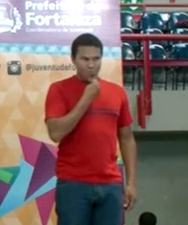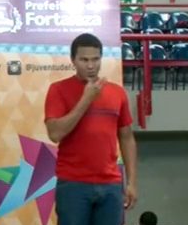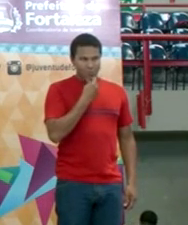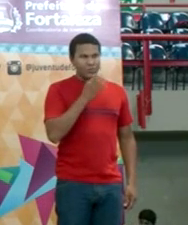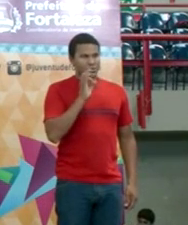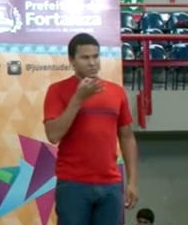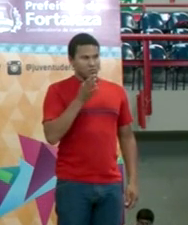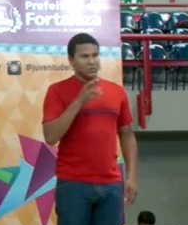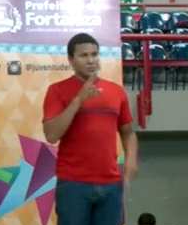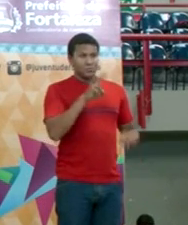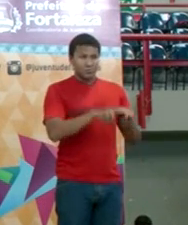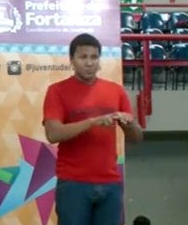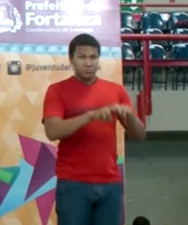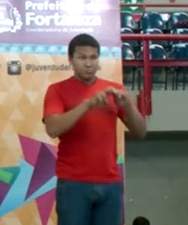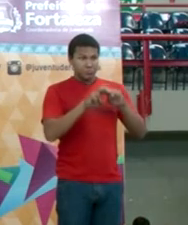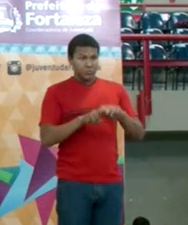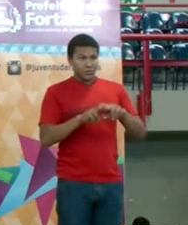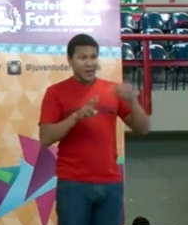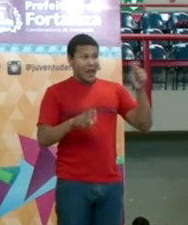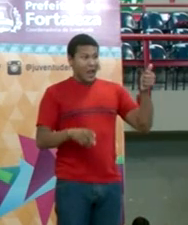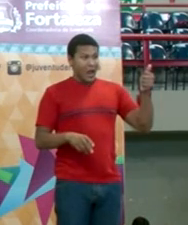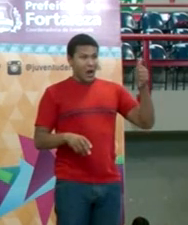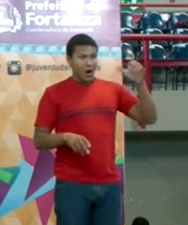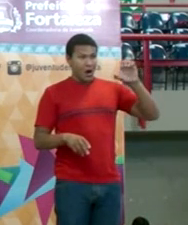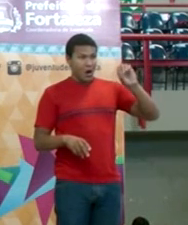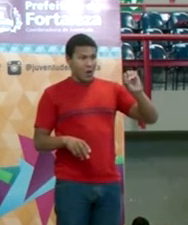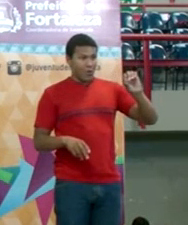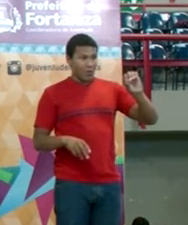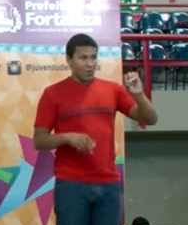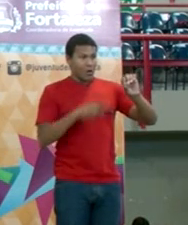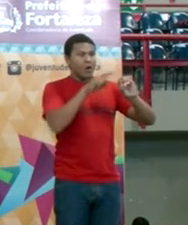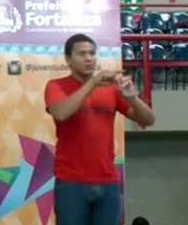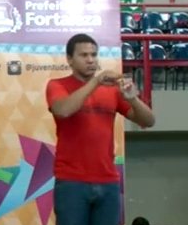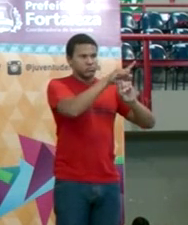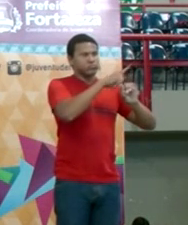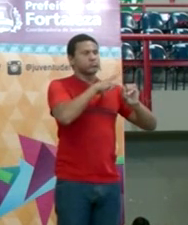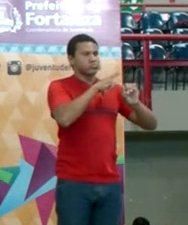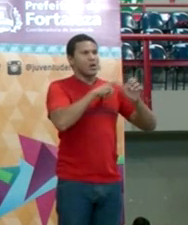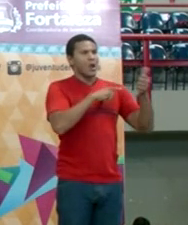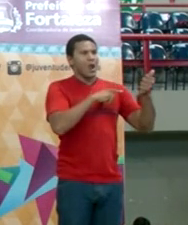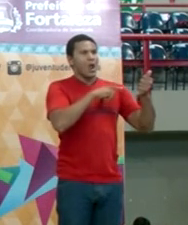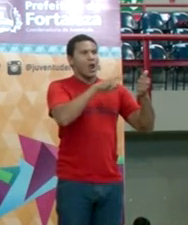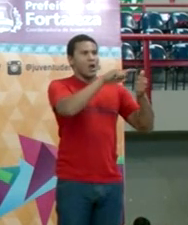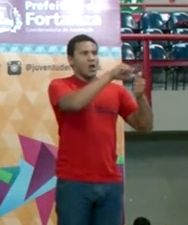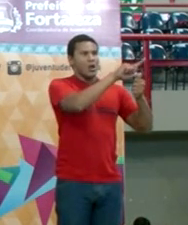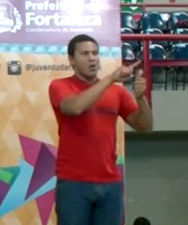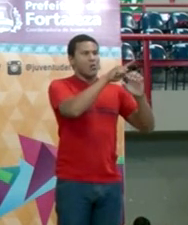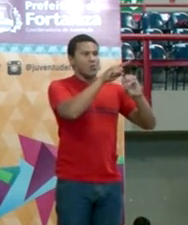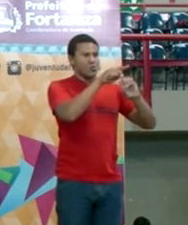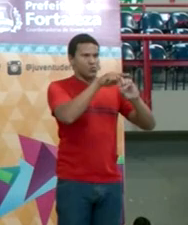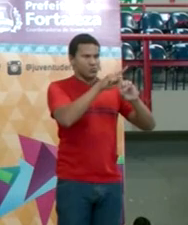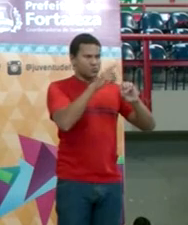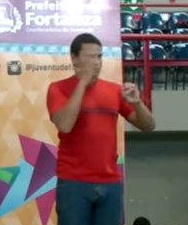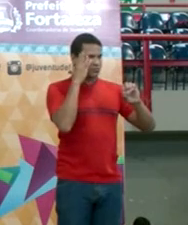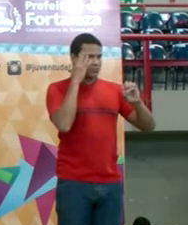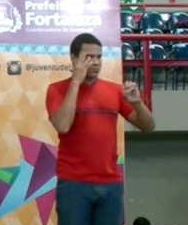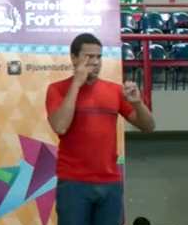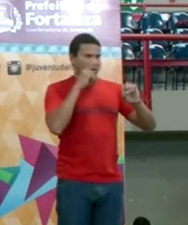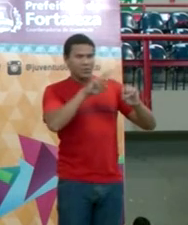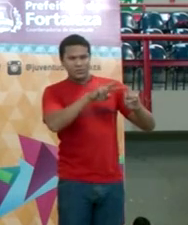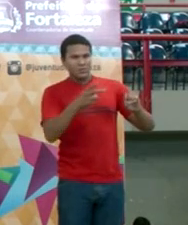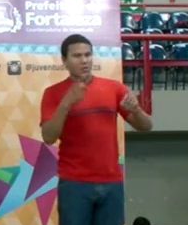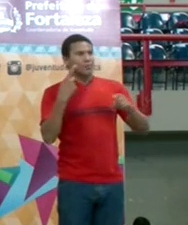botei ao. Sempre façam isso. O nome disso é regra geral da crase. Eu troco a palavra